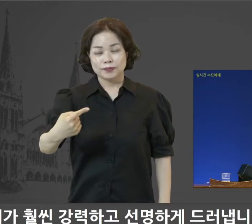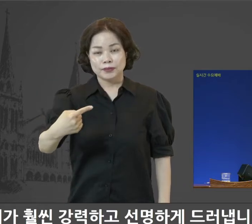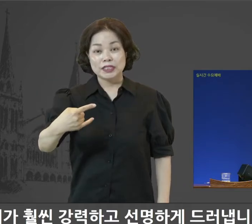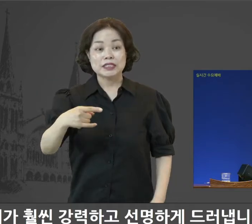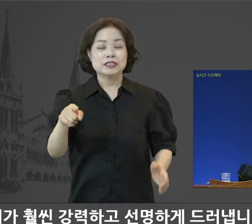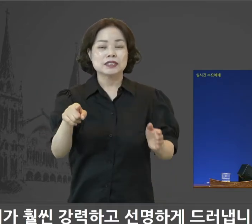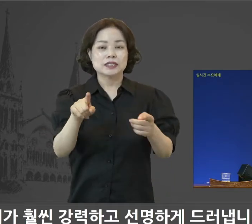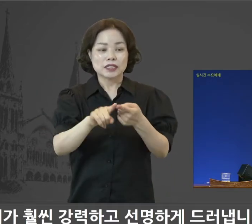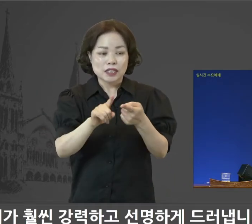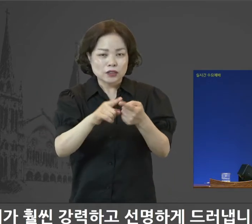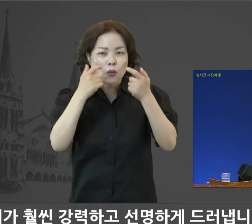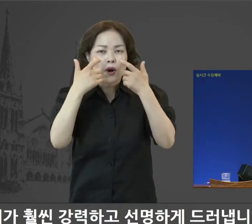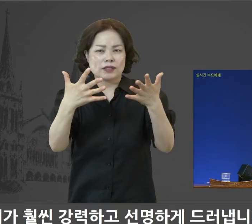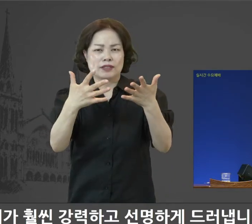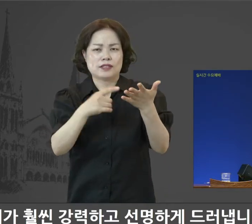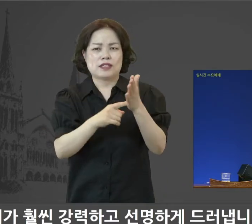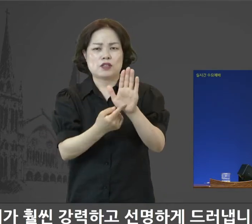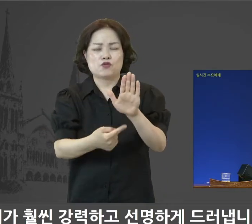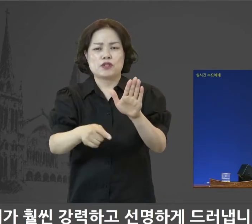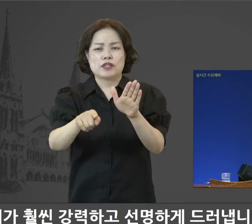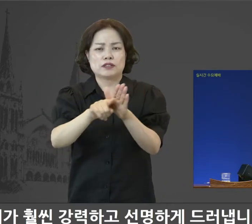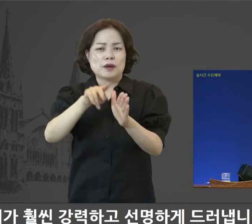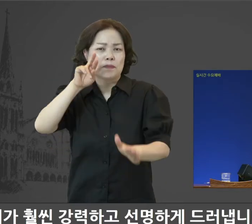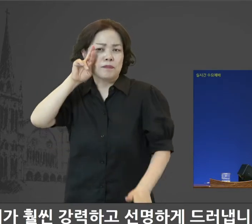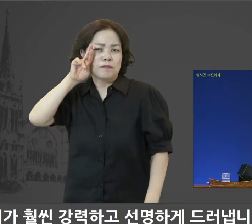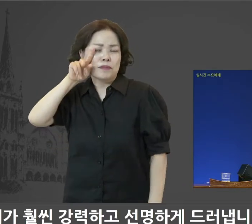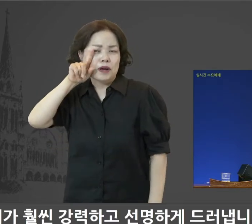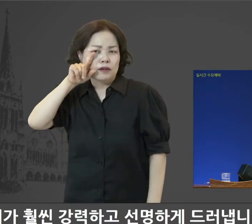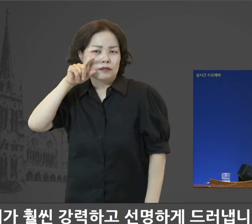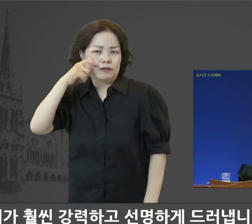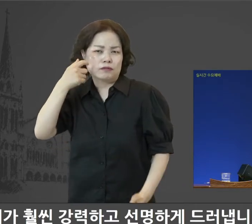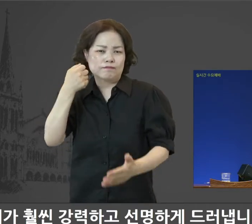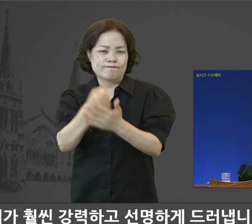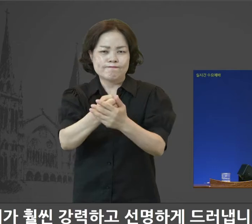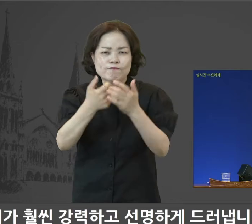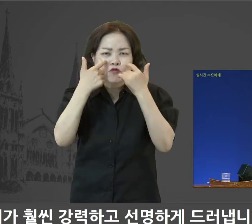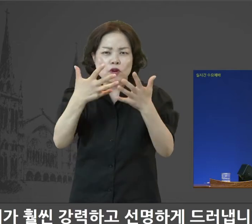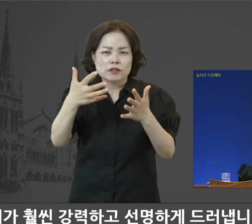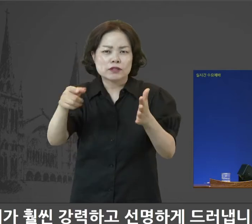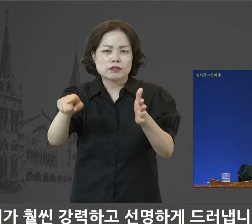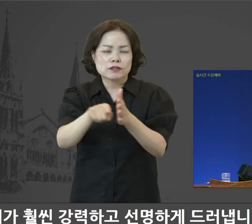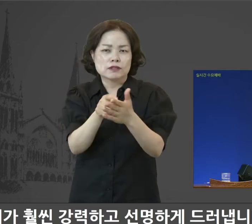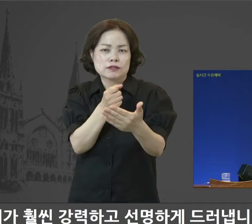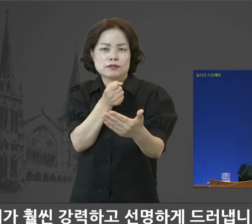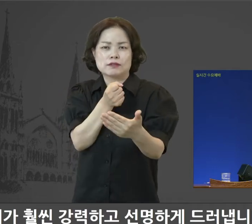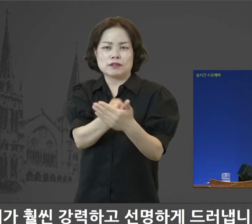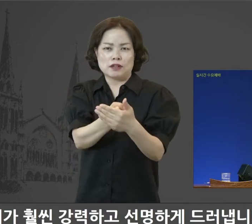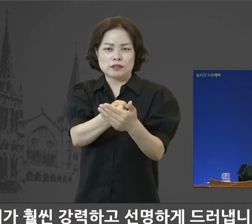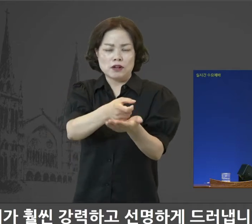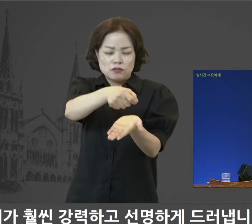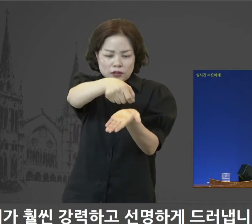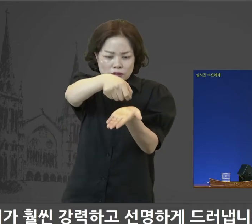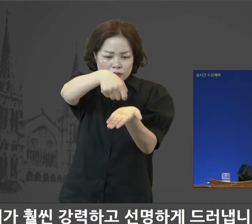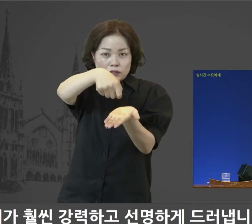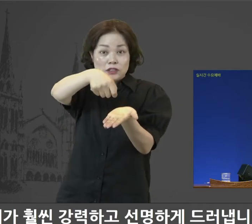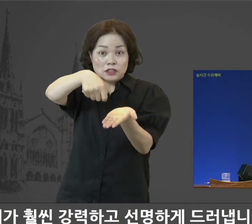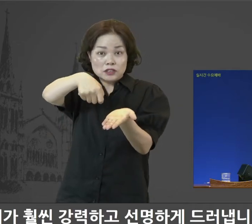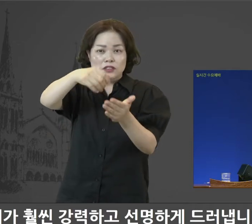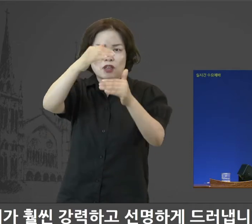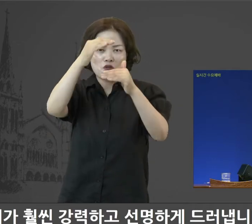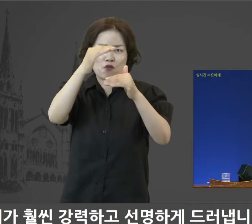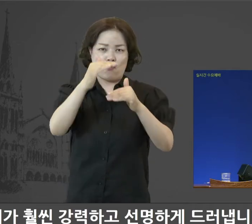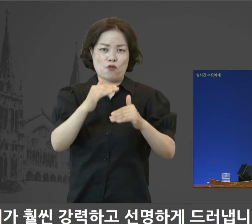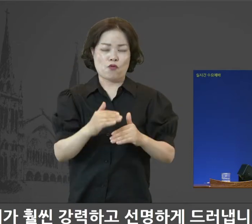쓰여졌기 때문에 바울이 결연한 의지를 가지고 작정하고 썼기 때문에 그렇다라는